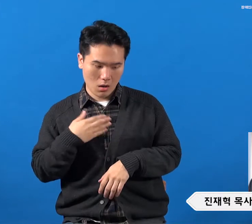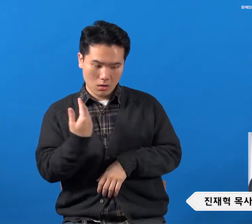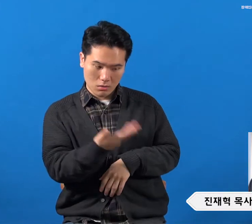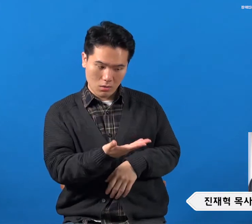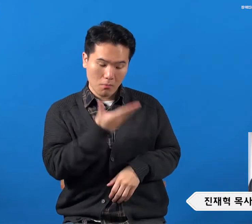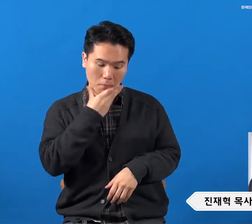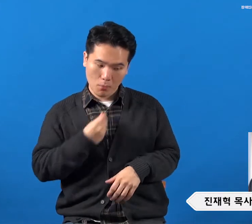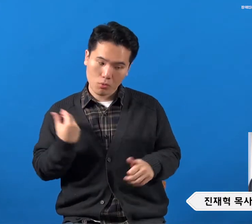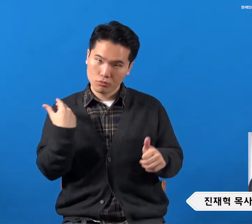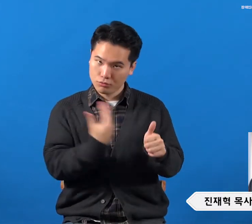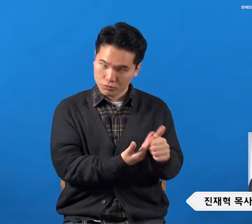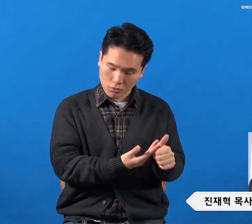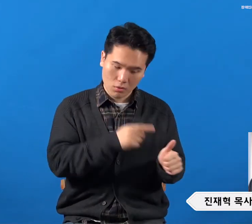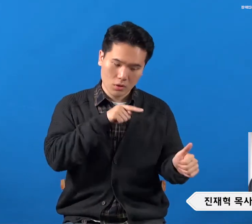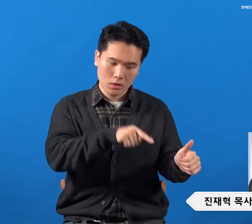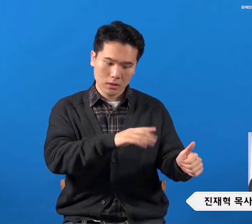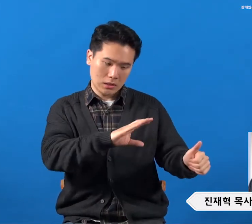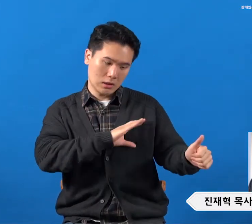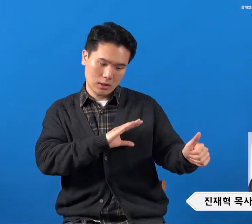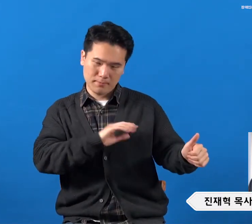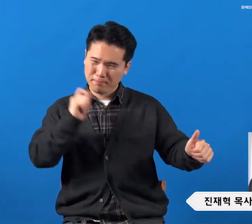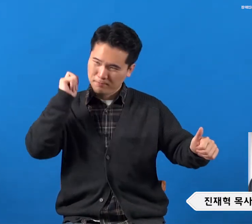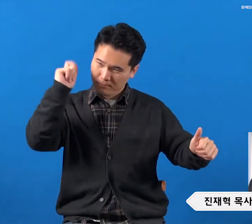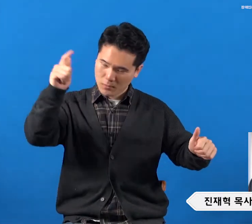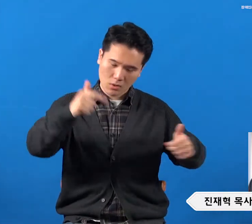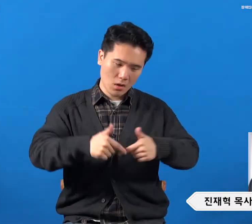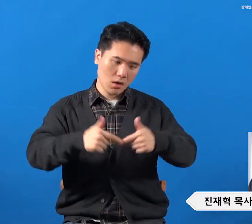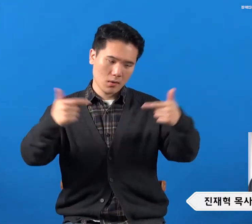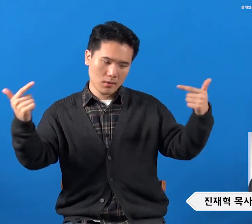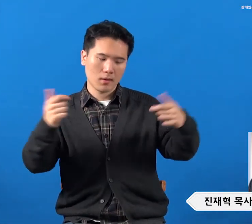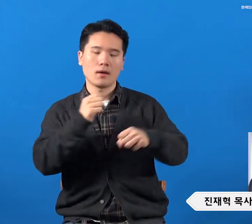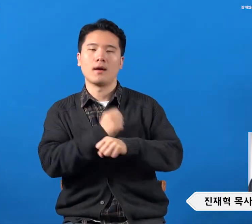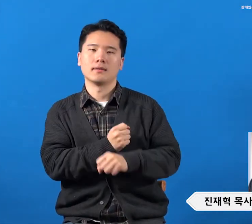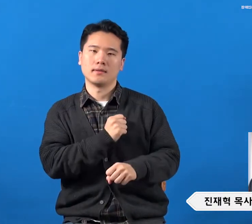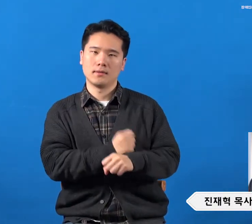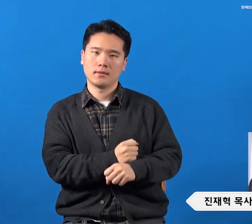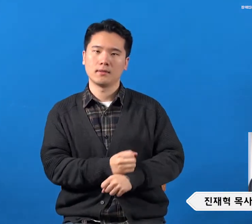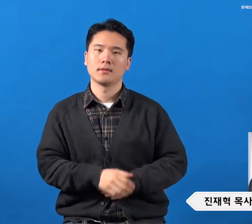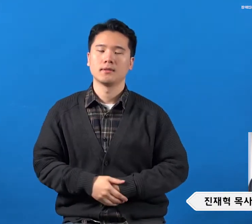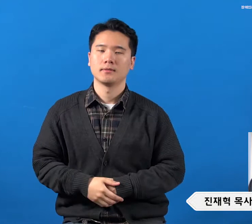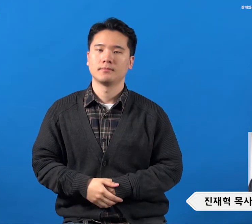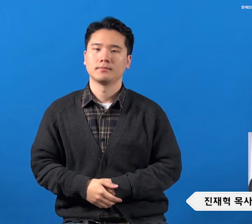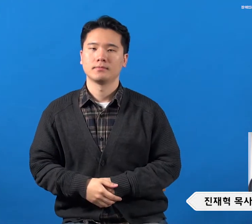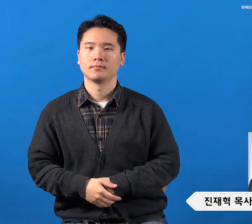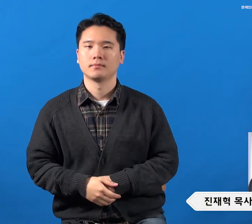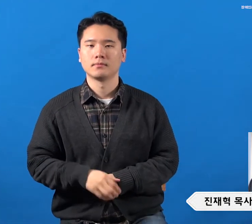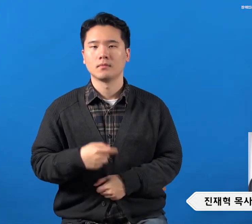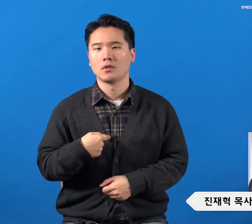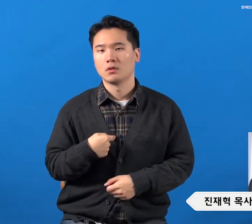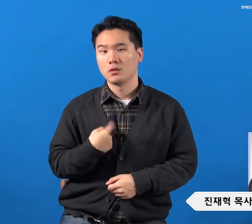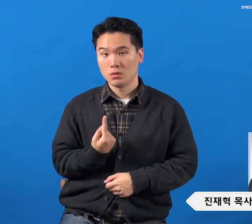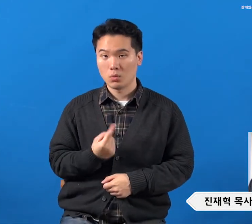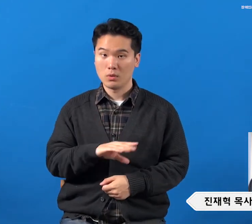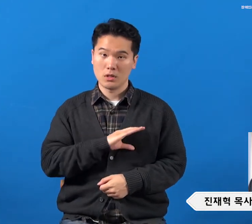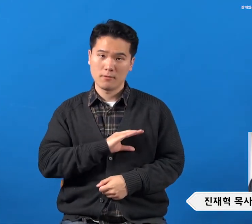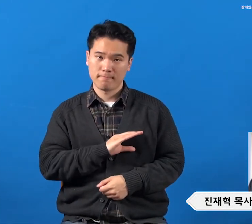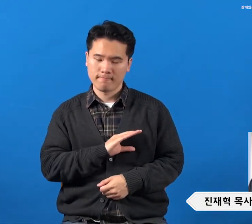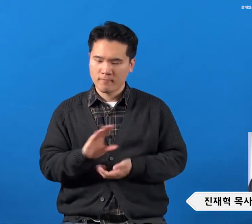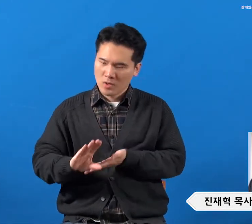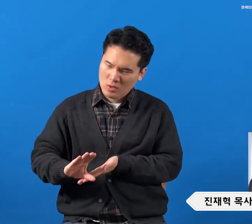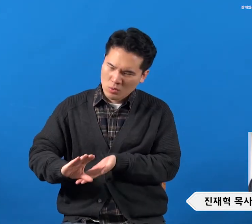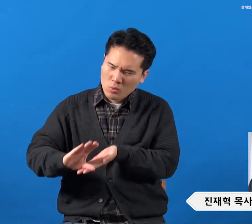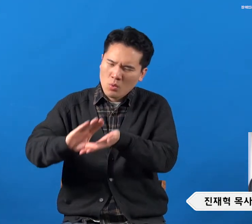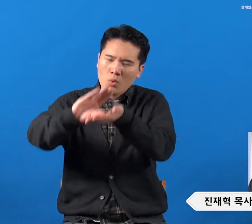내가 내게 복을 주어 내 이름을 창대하게 하리니. 스스로 자기